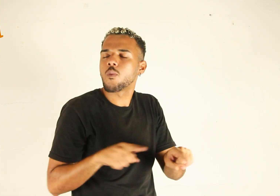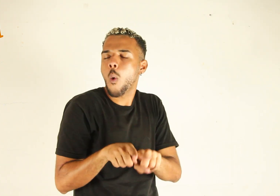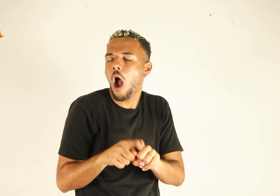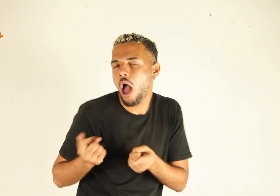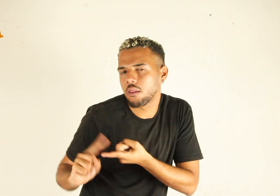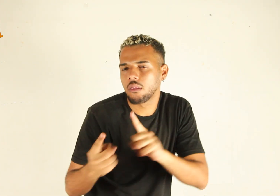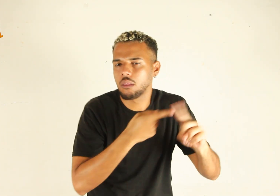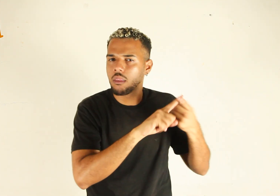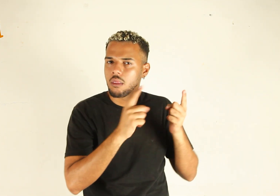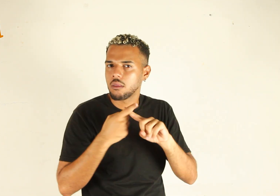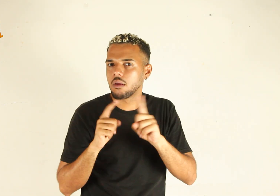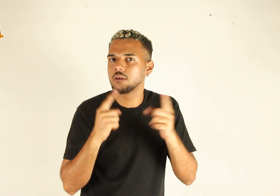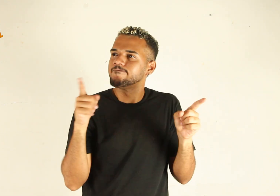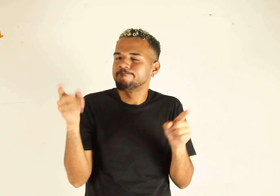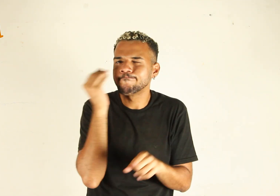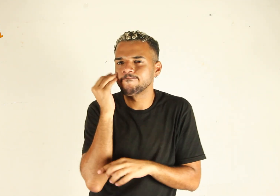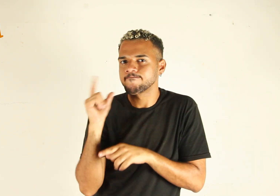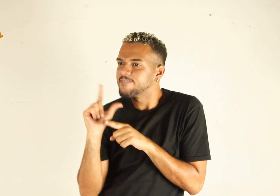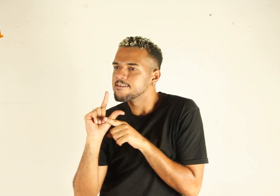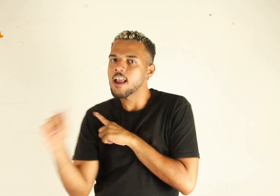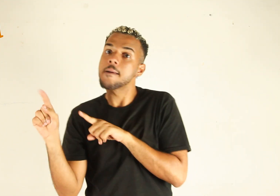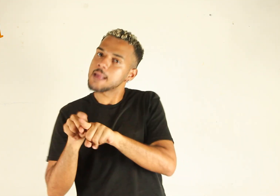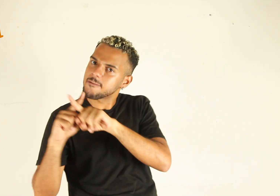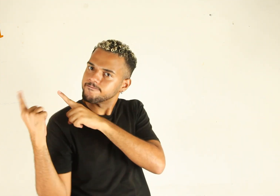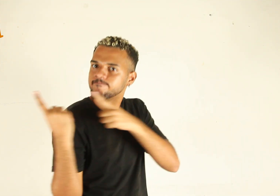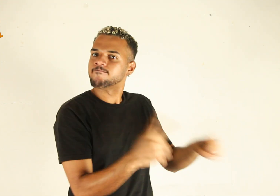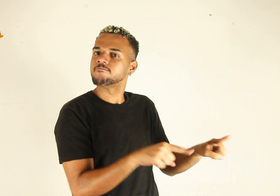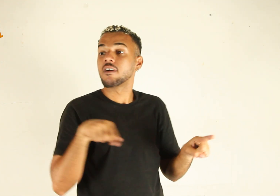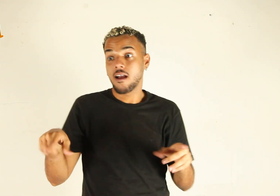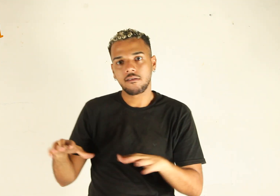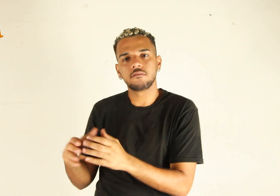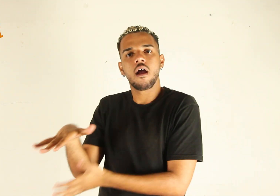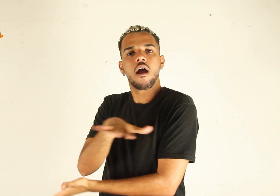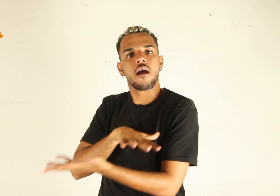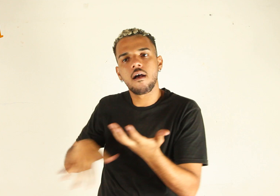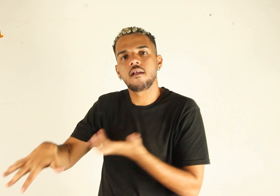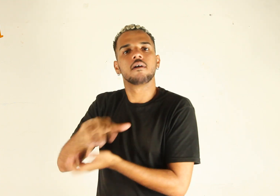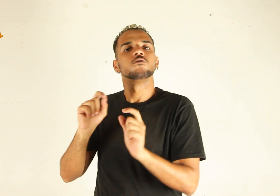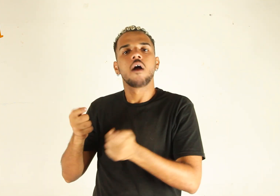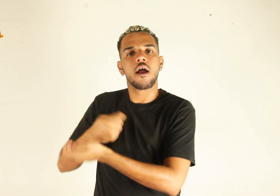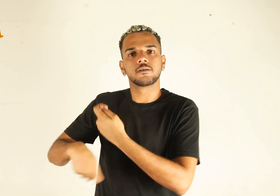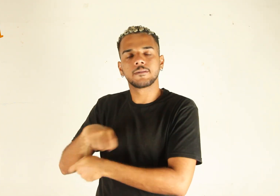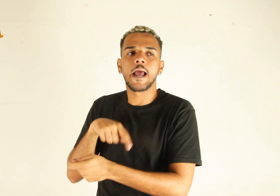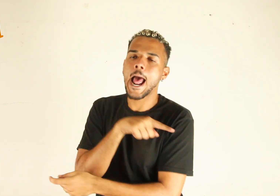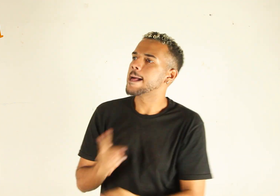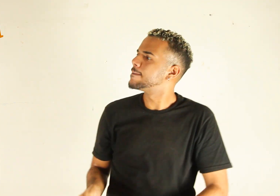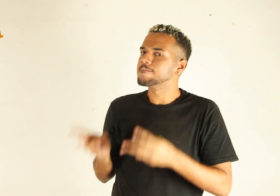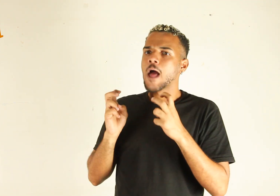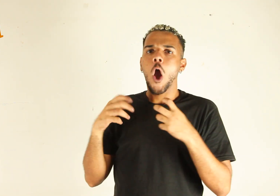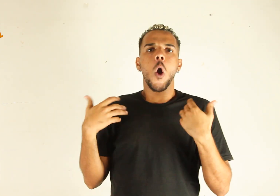habilidades bélicas, atuando como guerreira armada em campo. Através da ajuda de alguns Jagas traidores, os